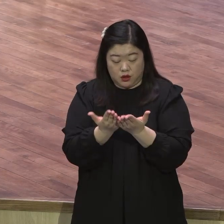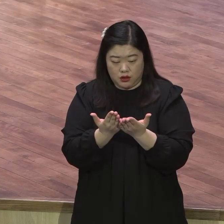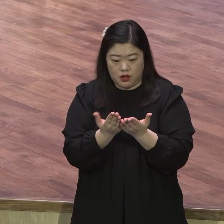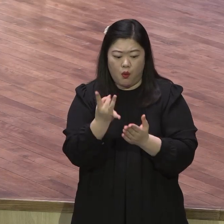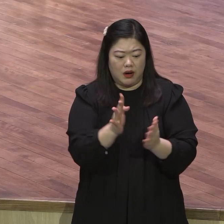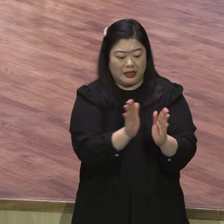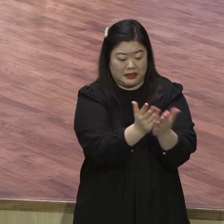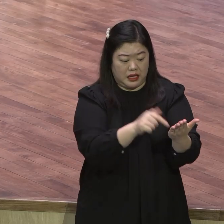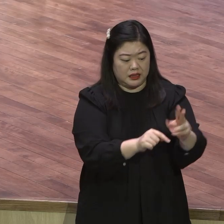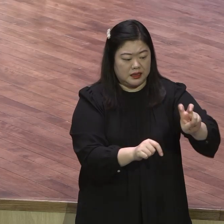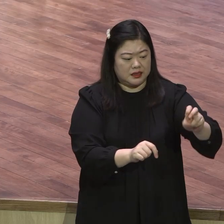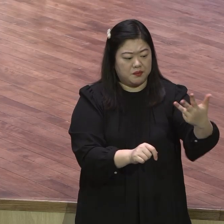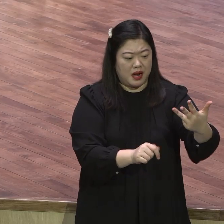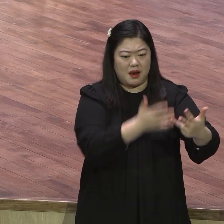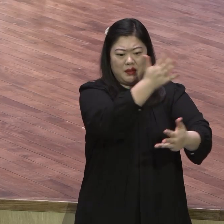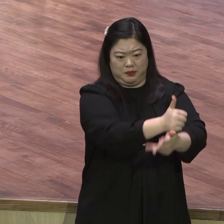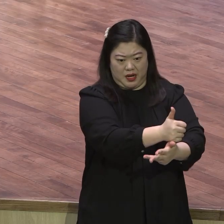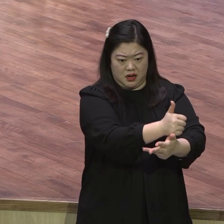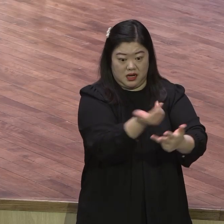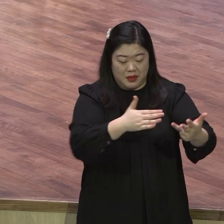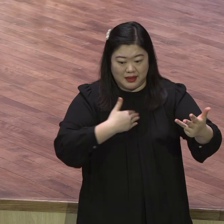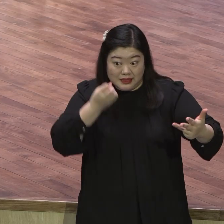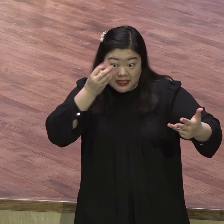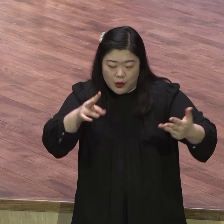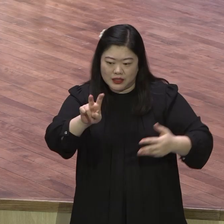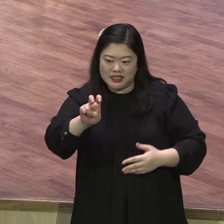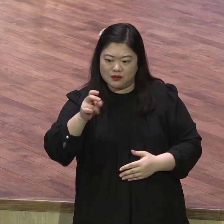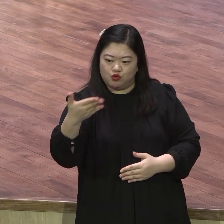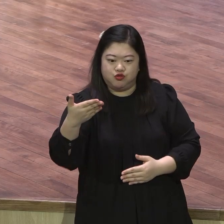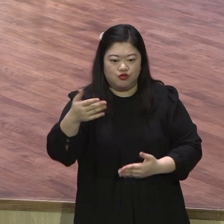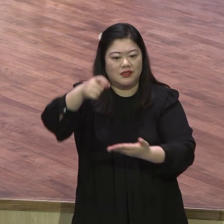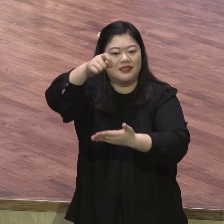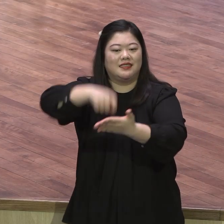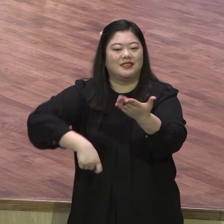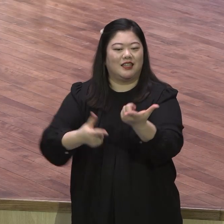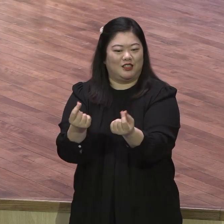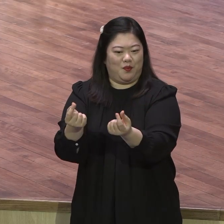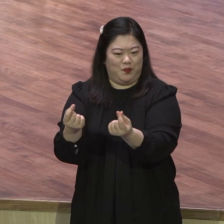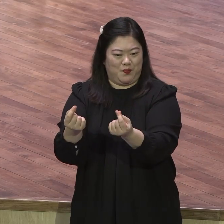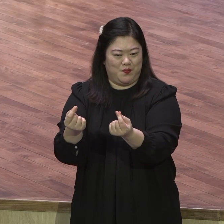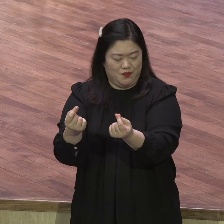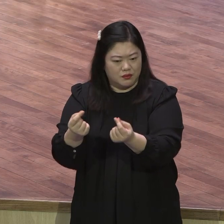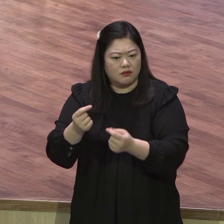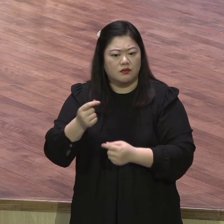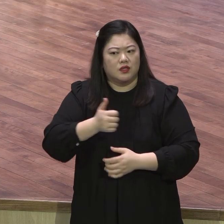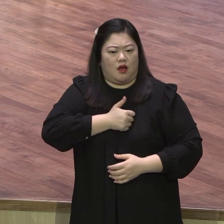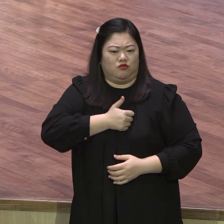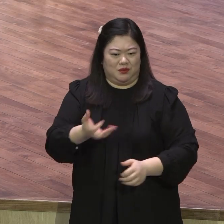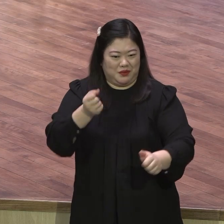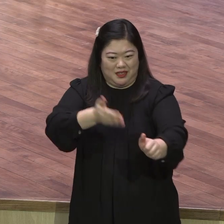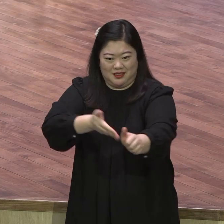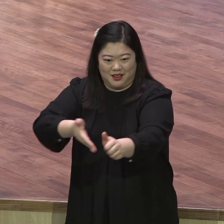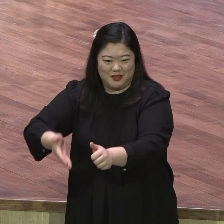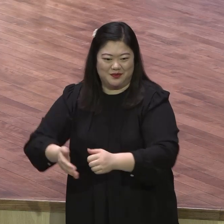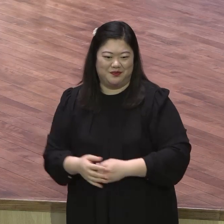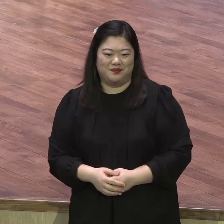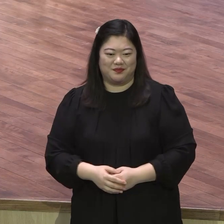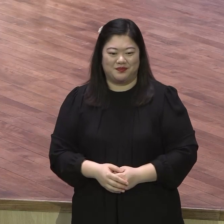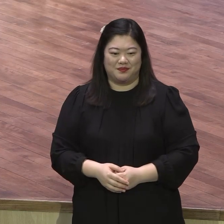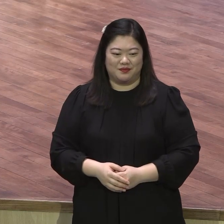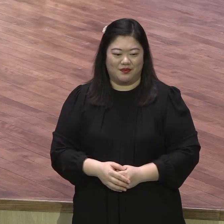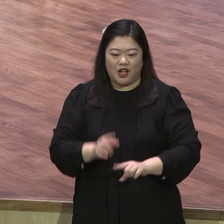이런 자부심을 여러분이 가지고 부활의 아침 맞이해서 영계의 모든 성도들 우리의 삶이